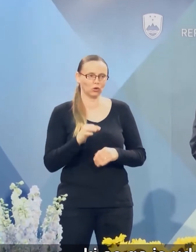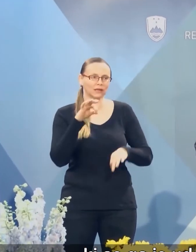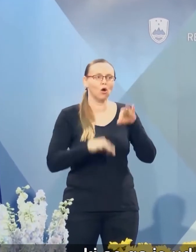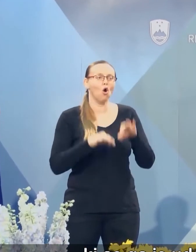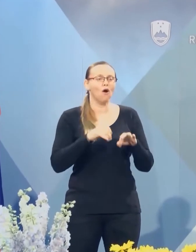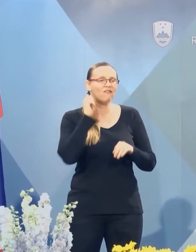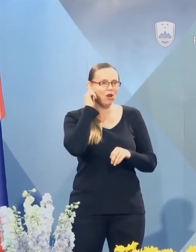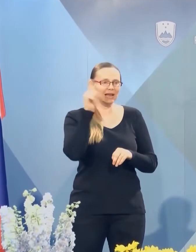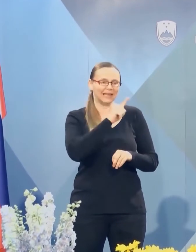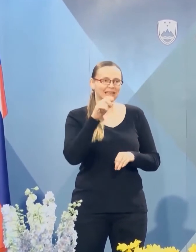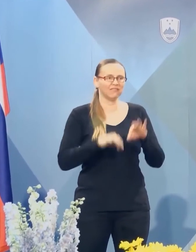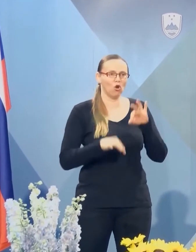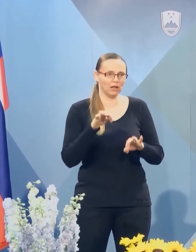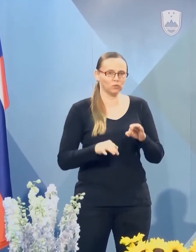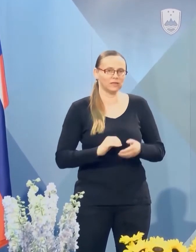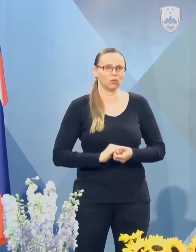in volivcev.